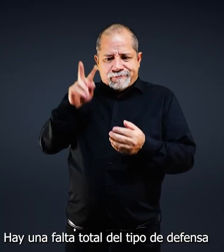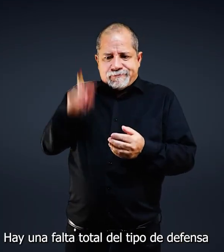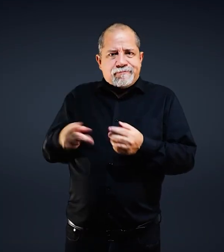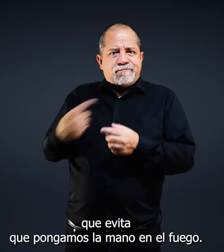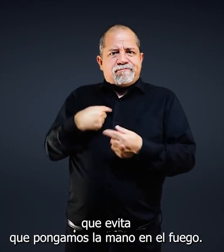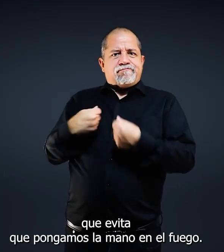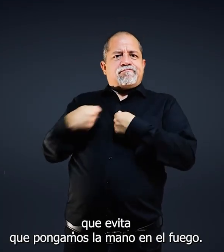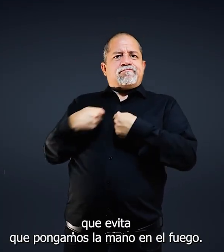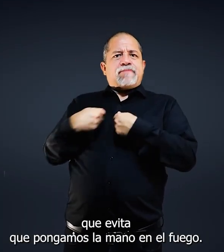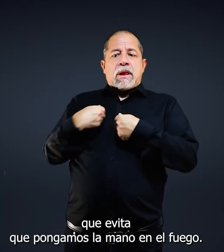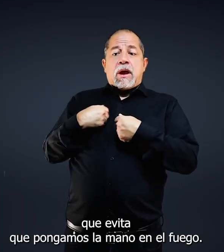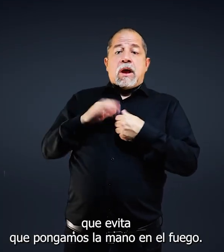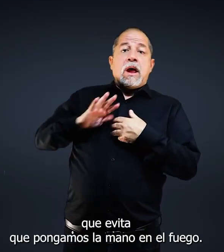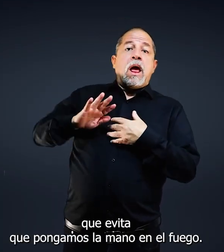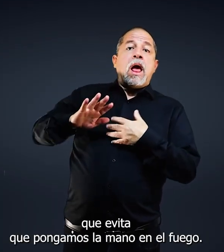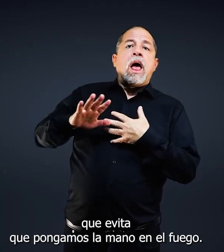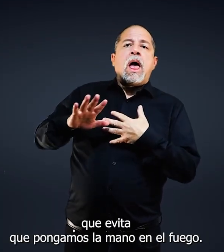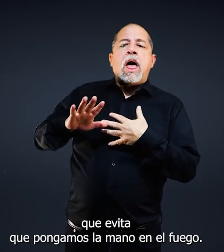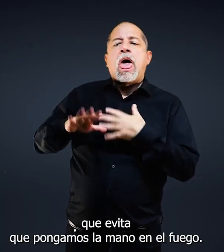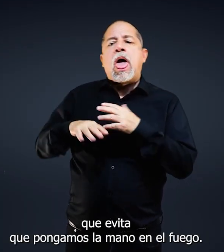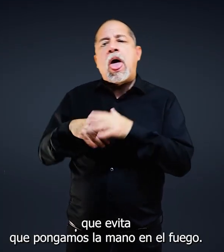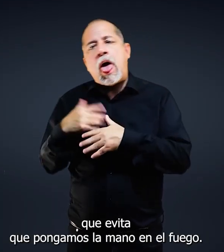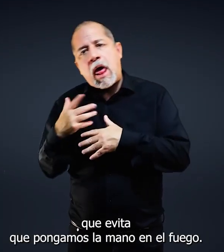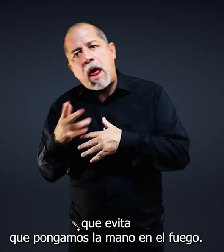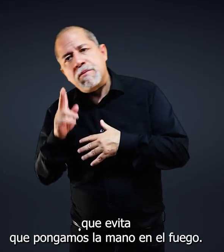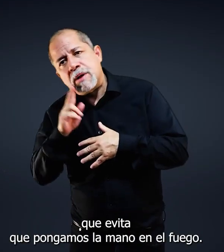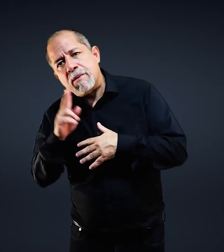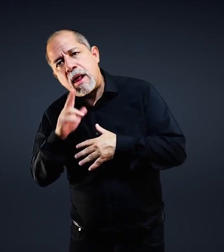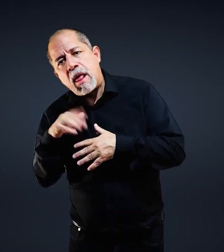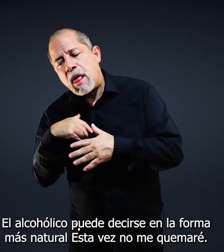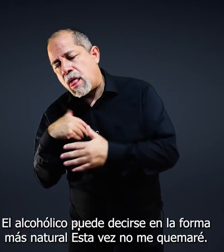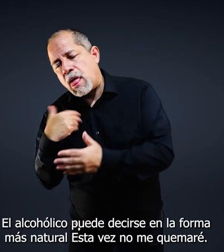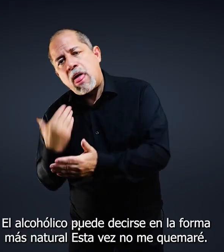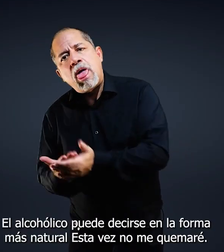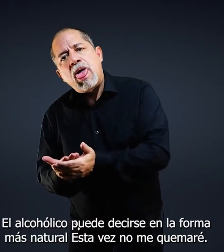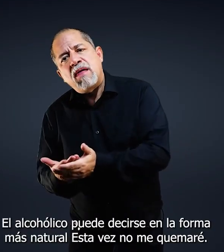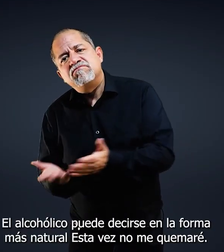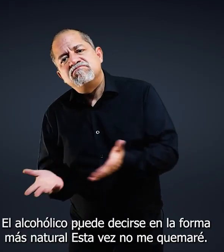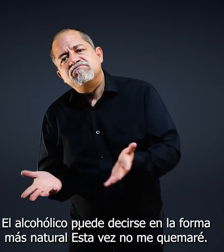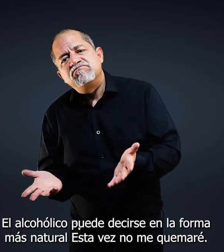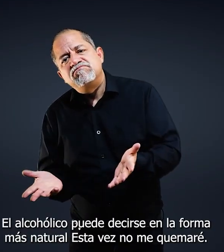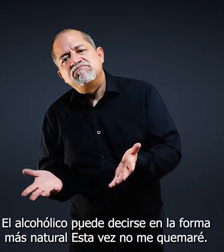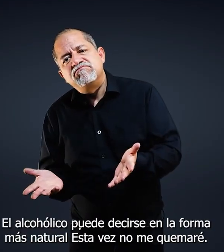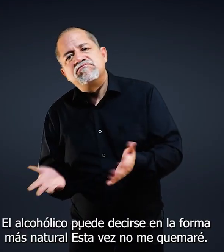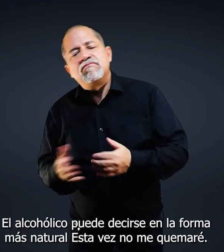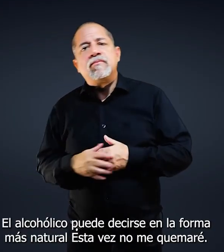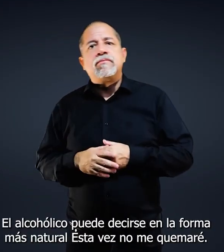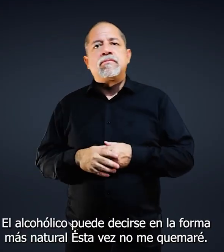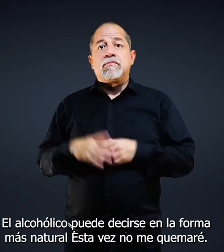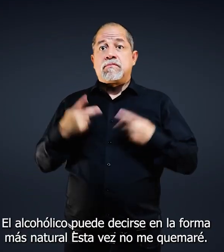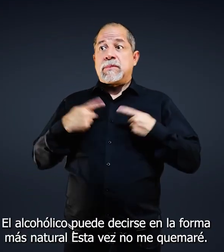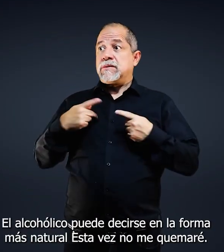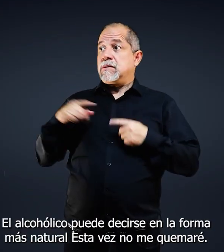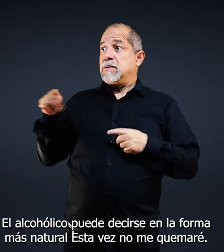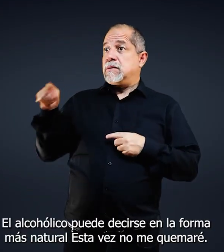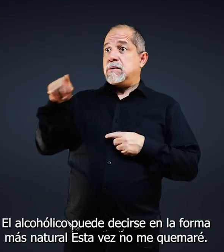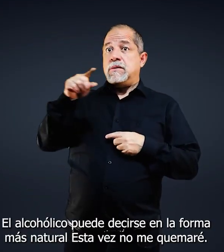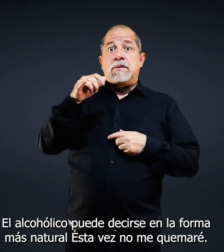que evita que pongamos la mano en el fuego. El alcohólico puede decirse en la forma más natural: esta vez no